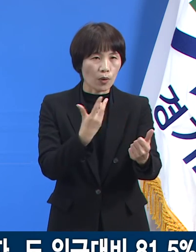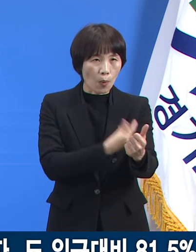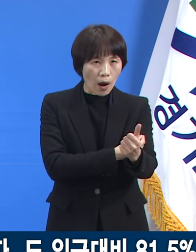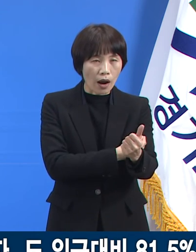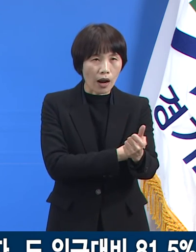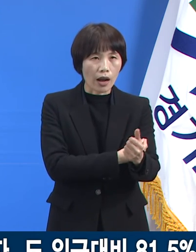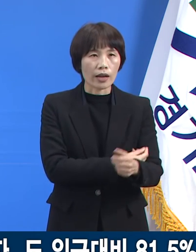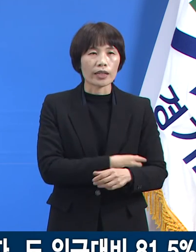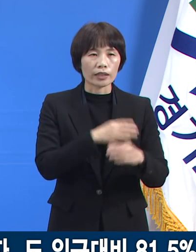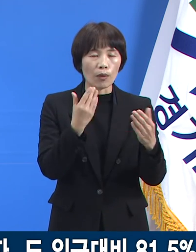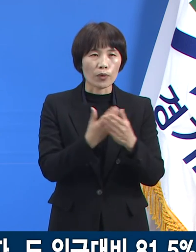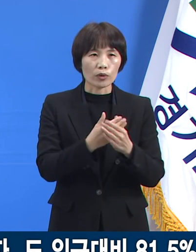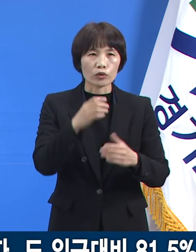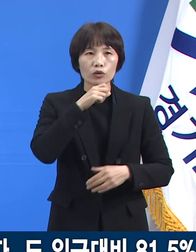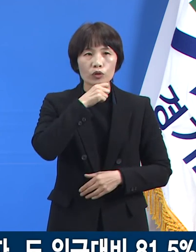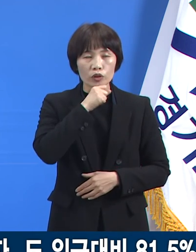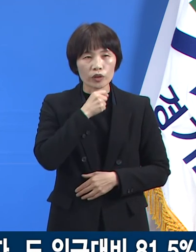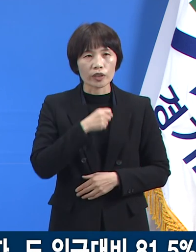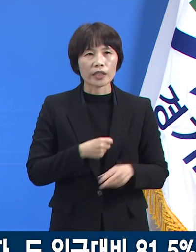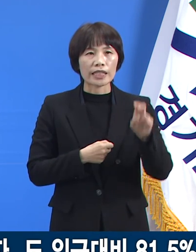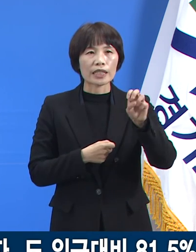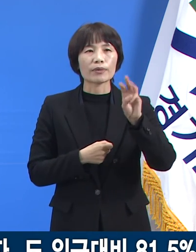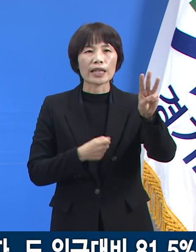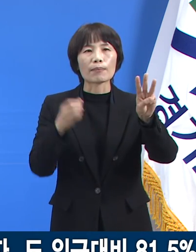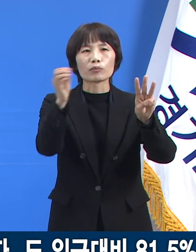접종률은 23.4%입니다.